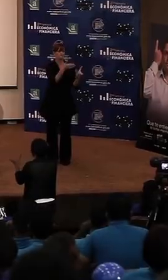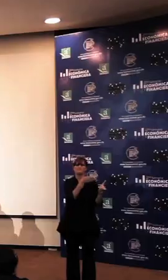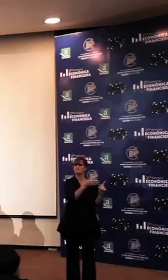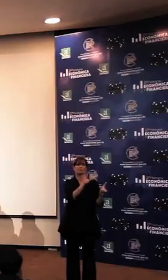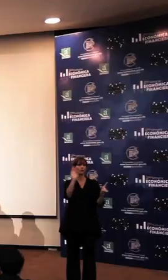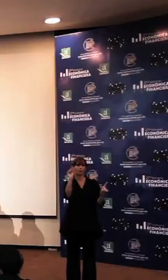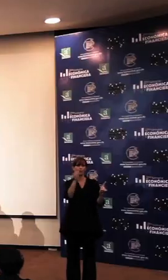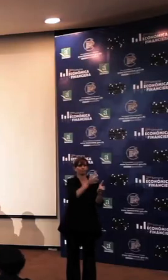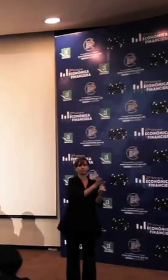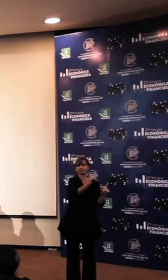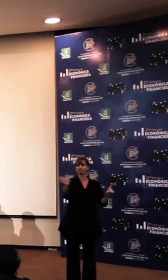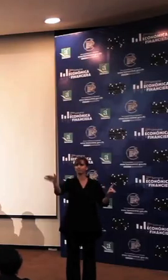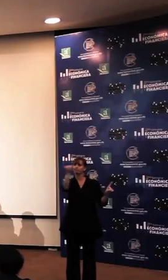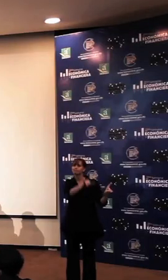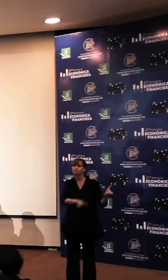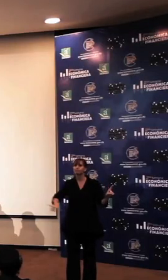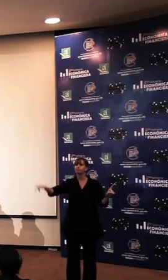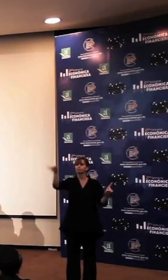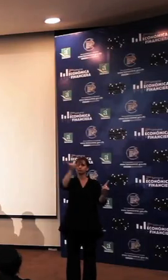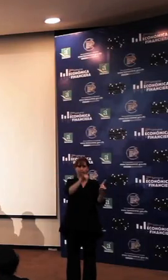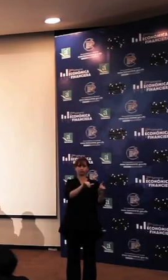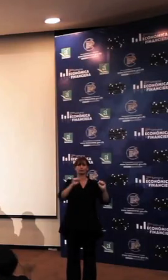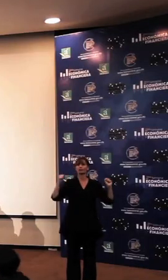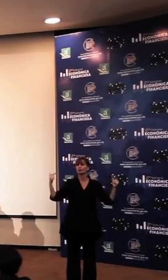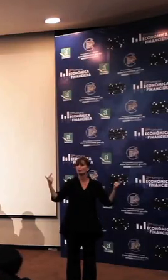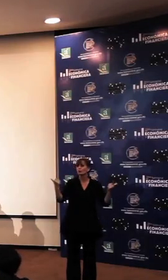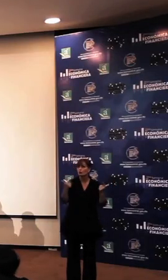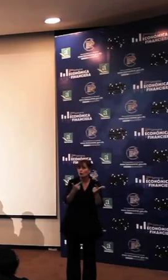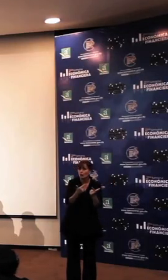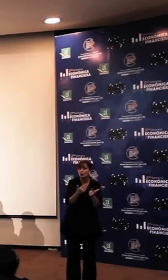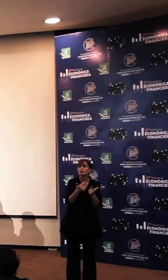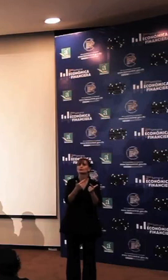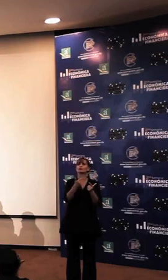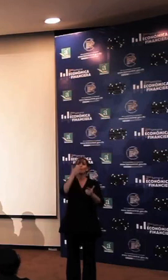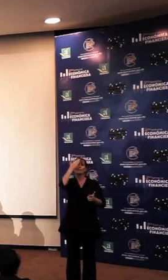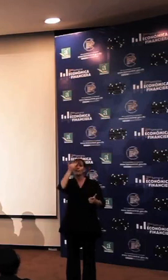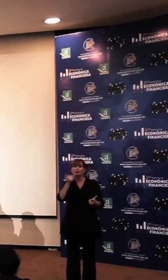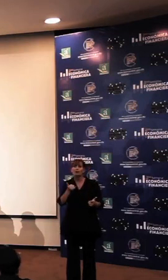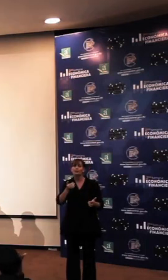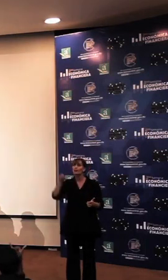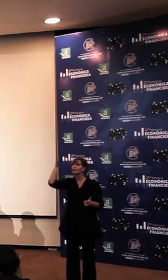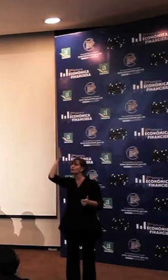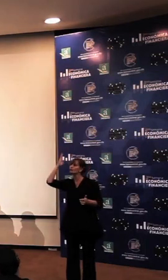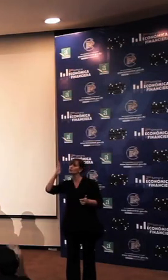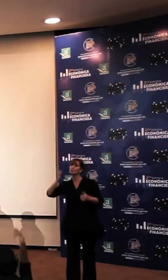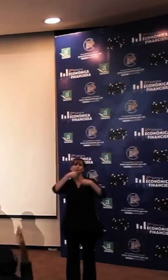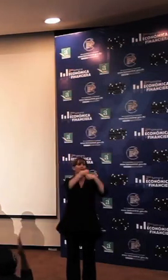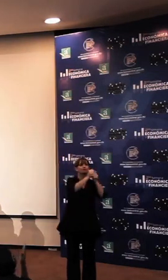Todos somos iguales, y todos tenemos una condición, porque Dios creó géneros diferentes.